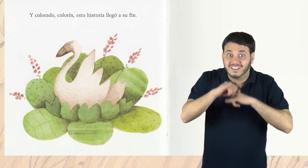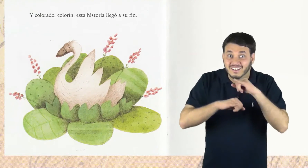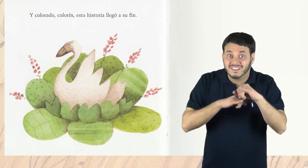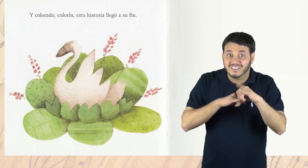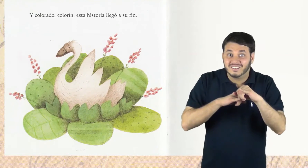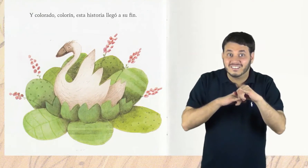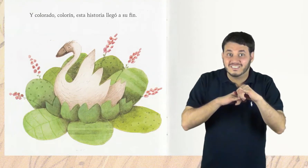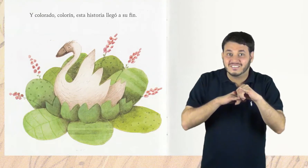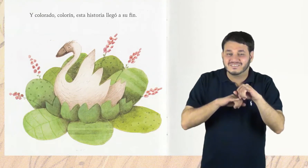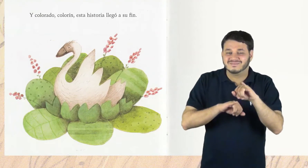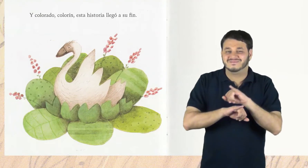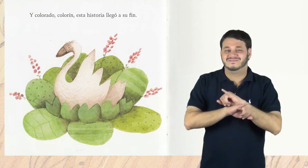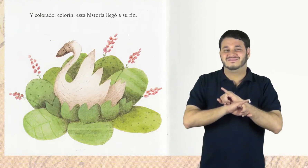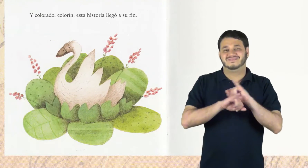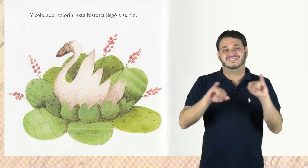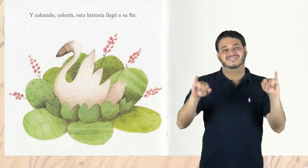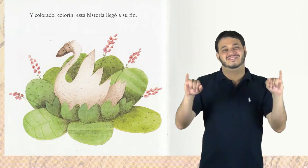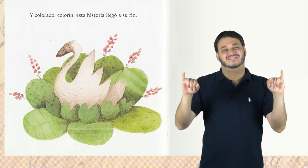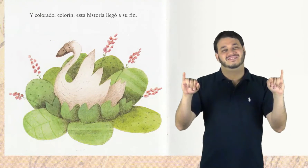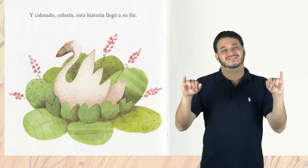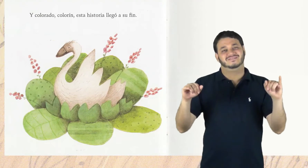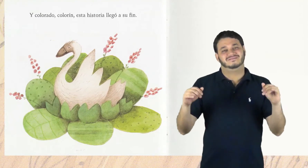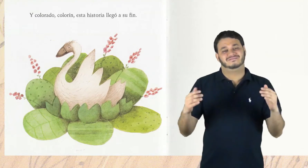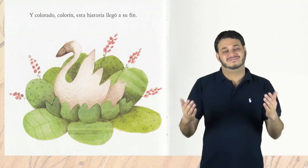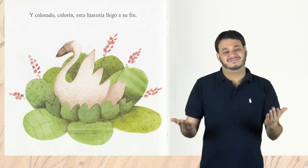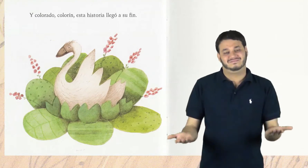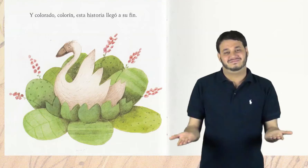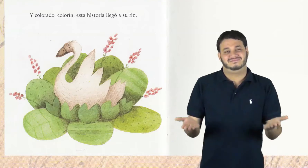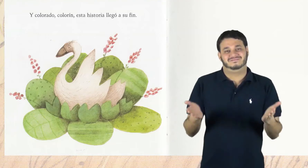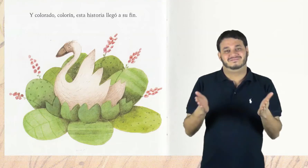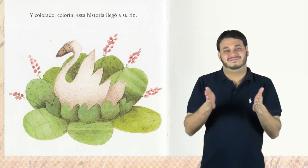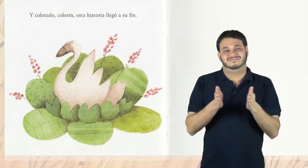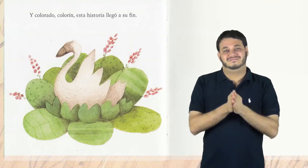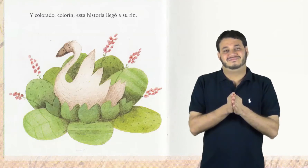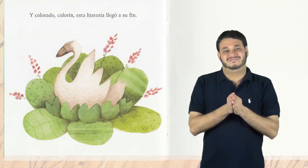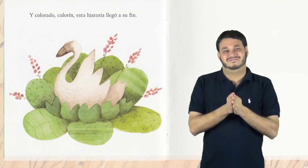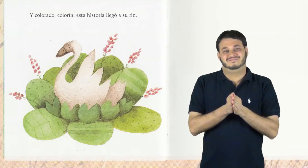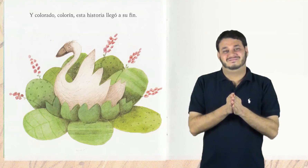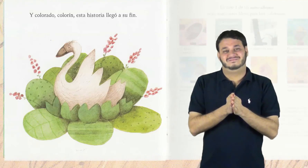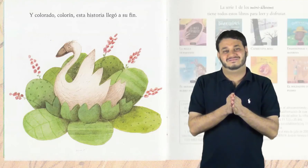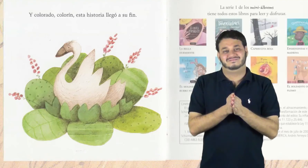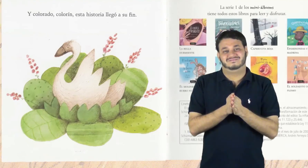y colorado colorín esta historia llegó a su fin